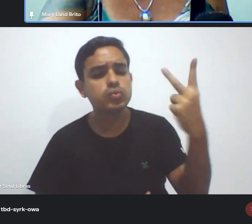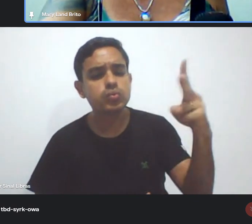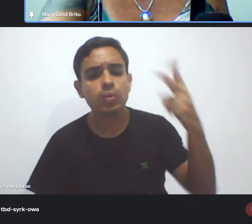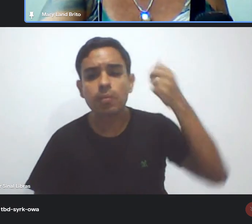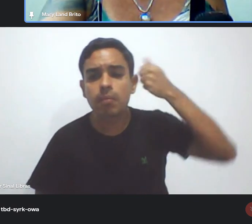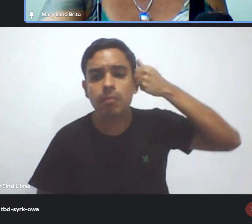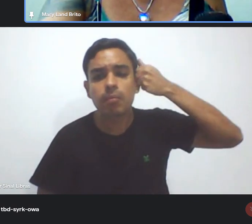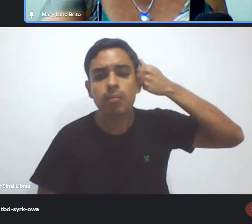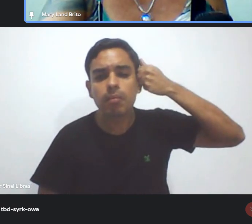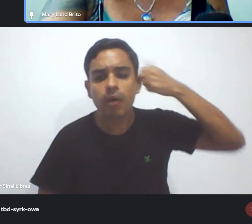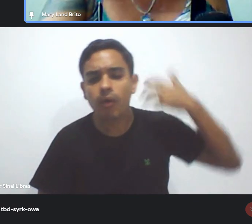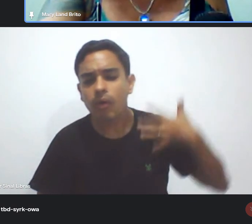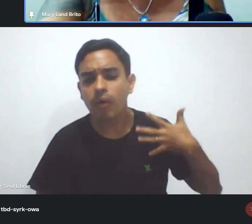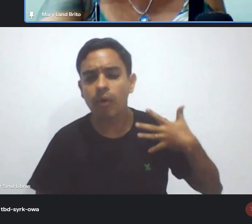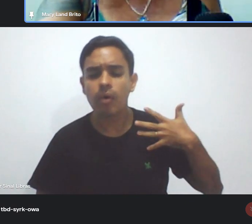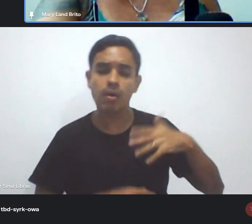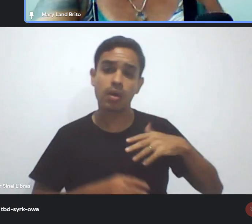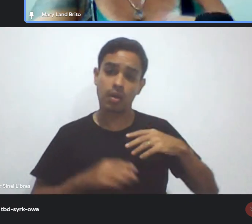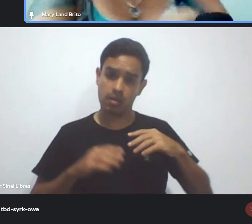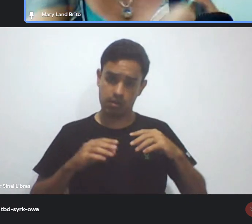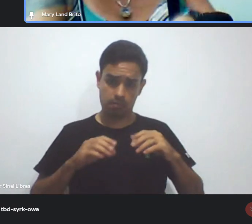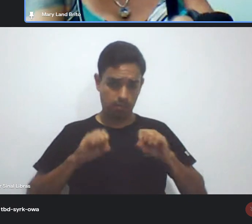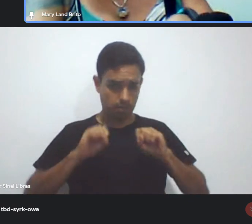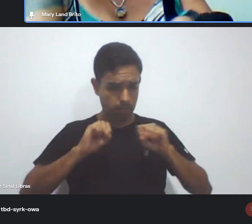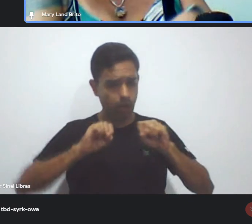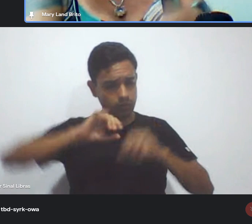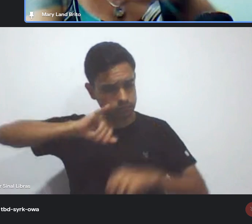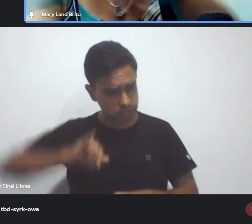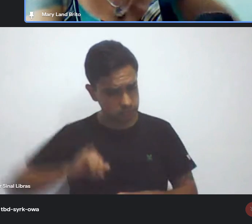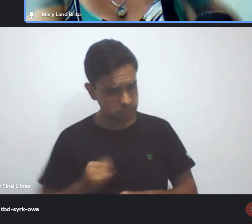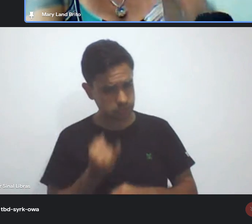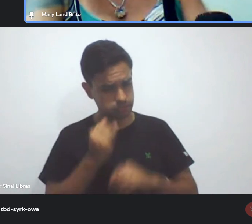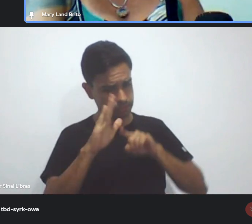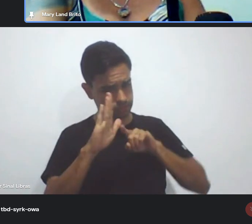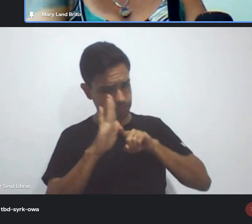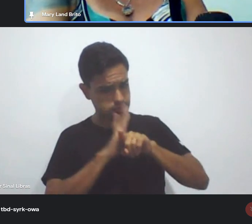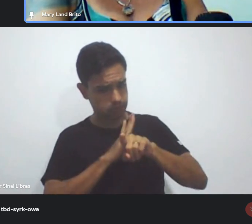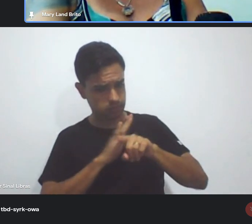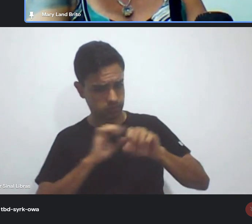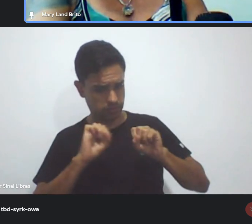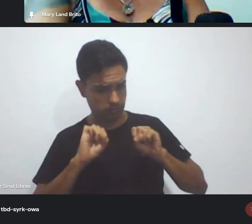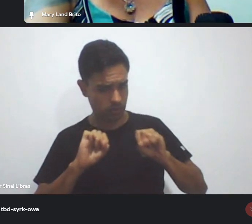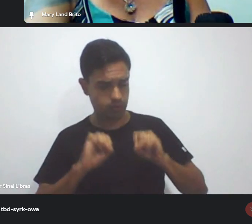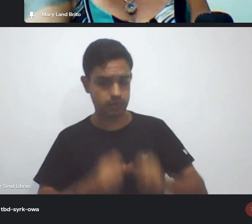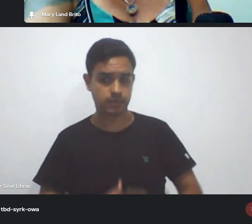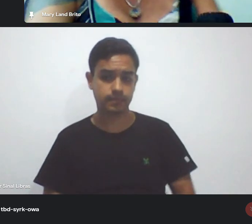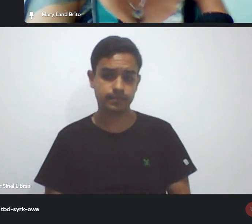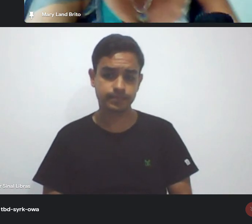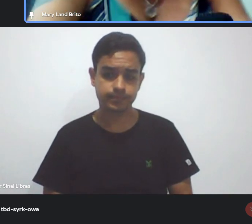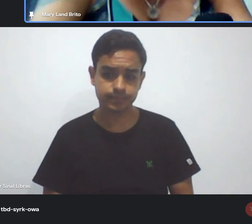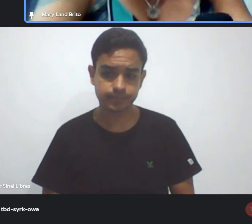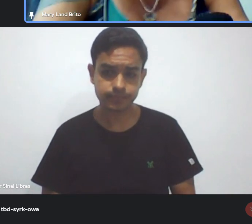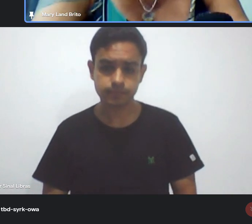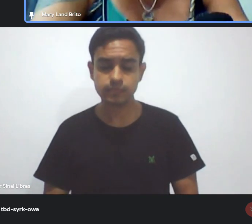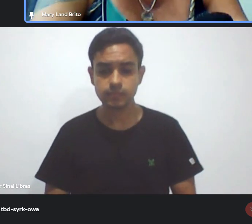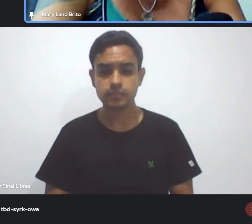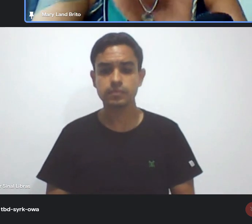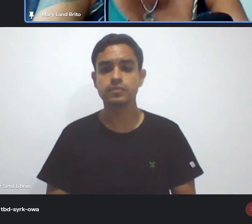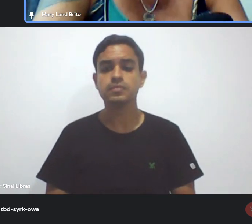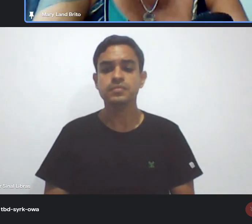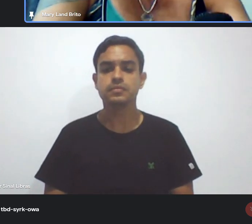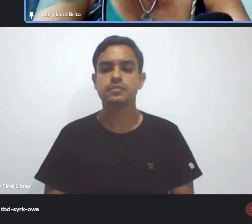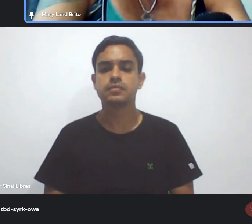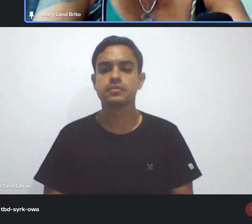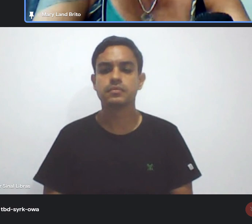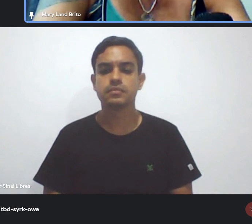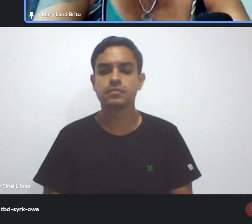Se quiser fazer alguma pergunta, pode fazer aí, mulher. A gente vai anotando aqui na conta. Eu pago a conta geral daqui a pouco. Eu vou me E descrever bem. Catarina até abriu aqui, deu uma